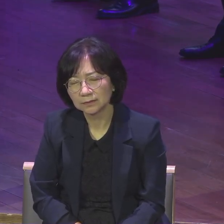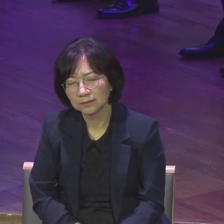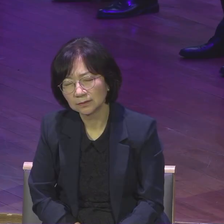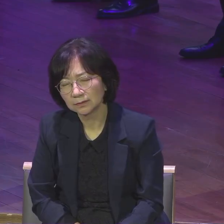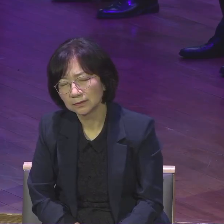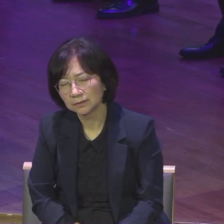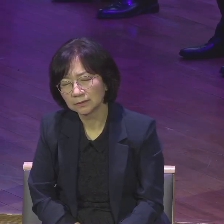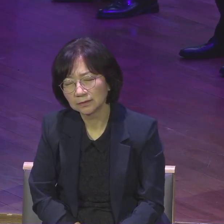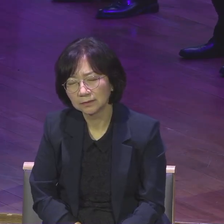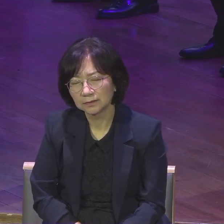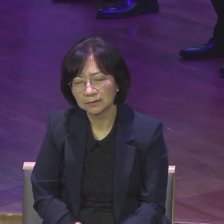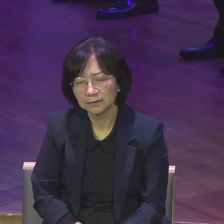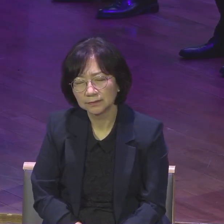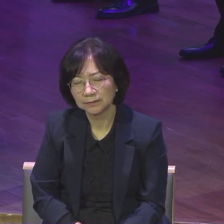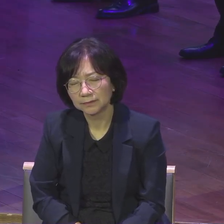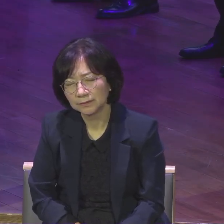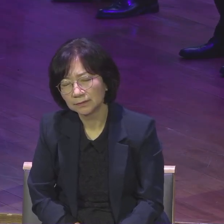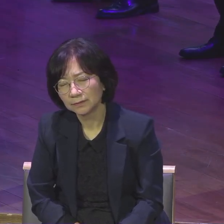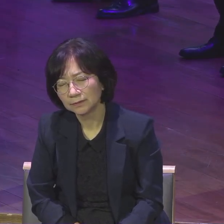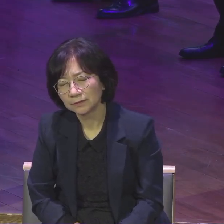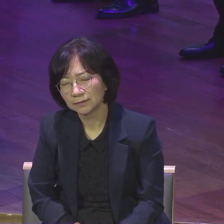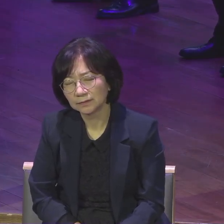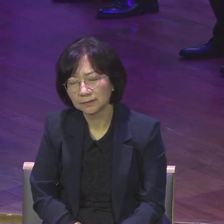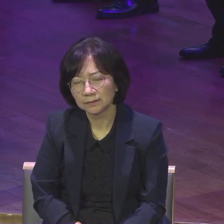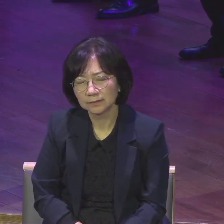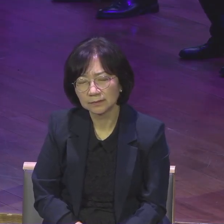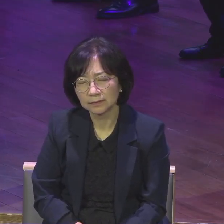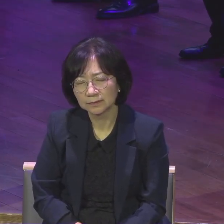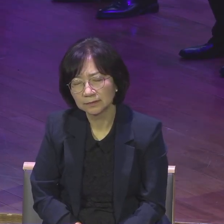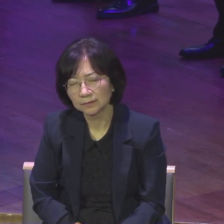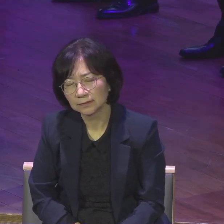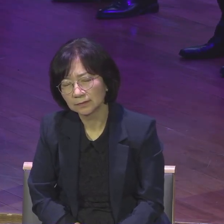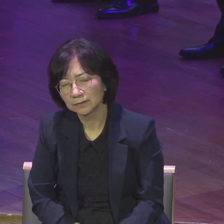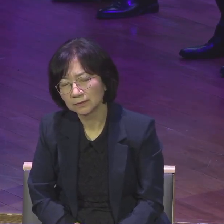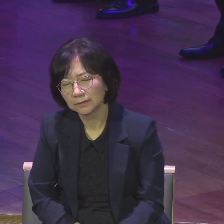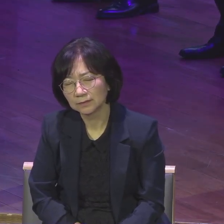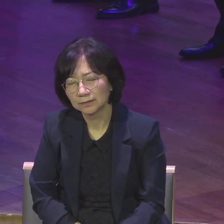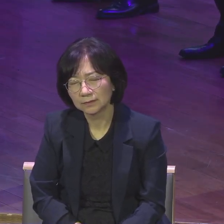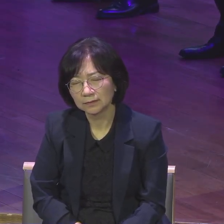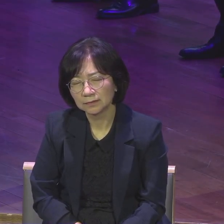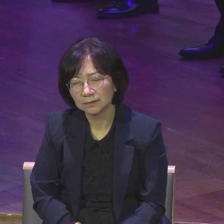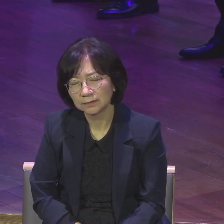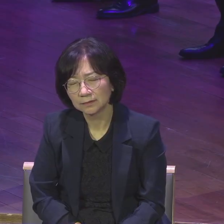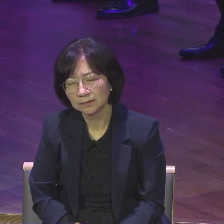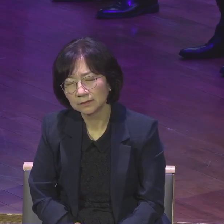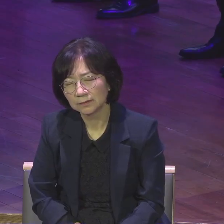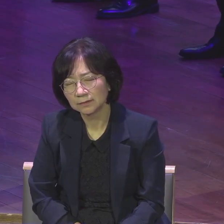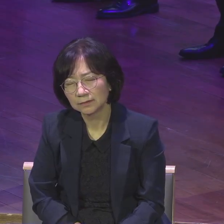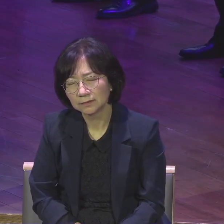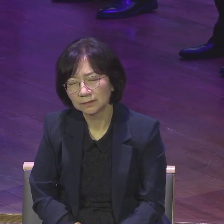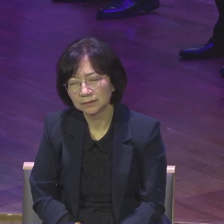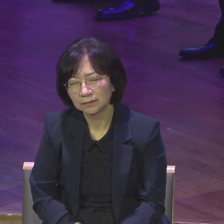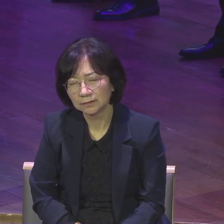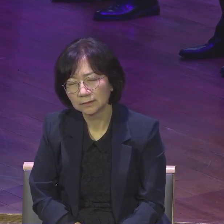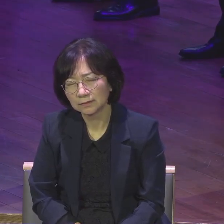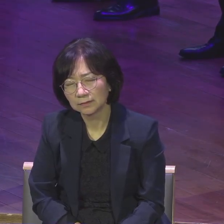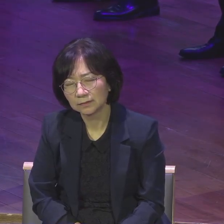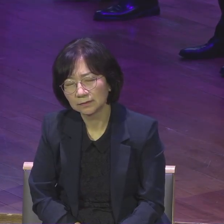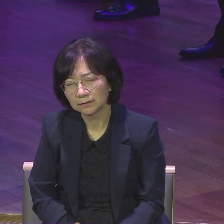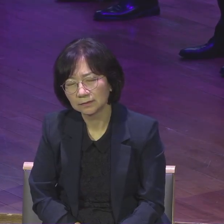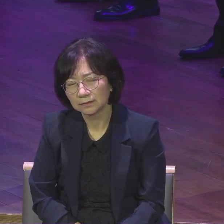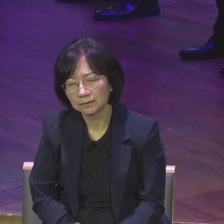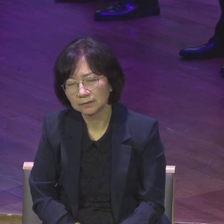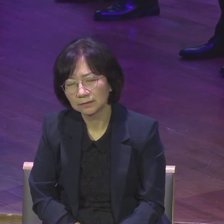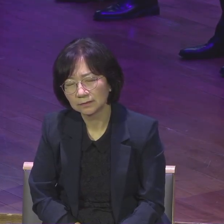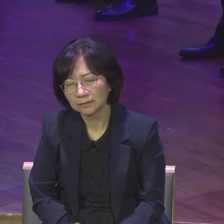믿고 따르도록 하나님께서 이 시간 우리 가족들을 회복시켜 주옵소서. 예배를 놓치지 않은 자들 많은